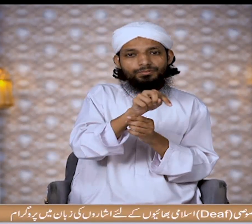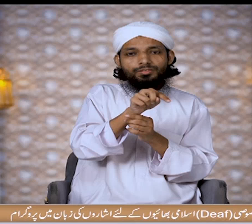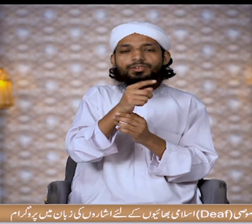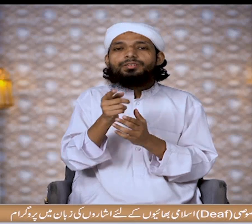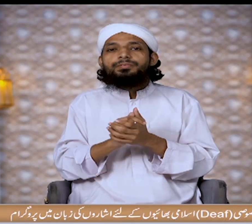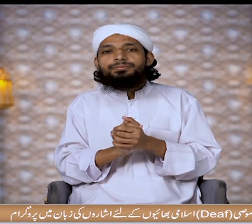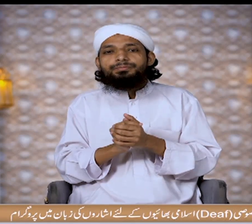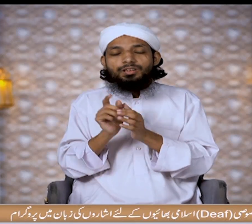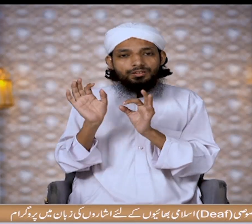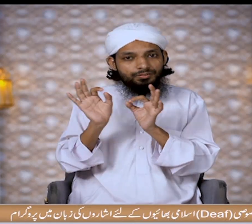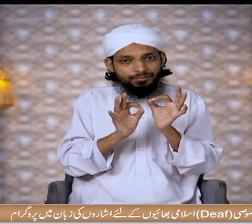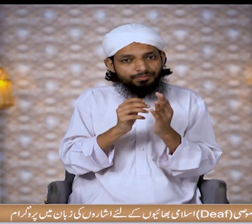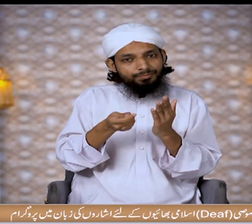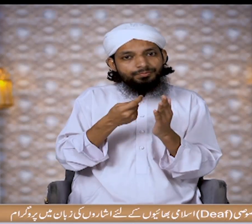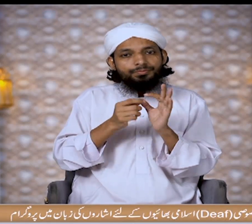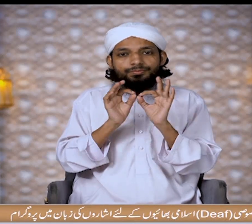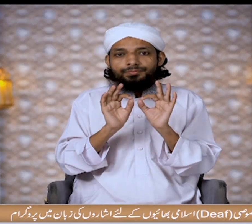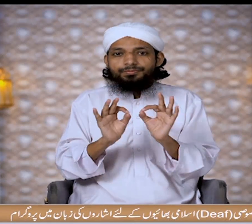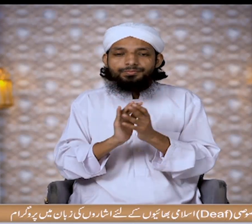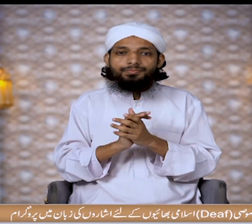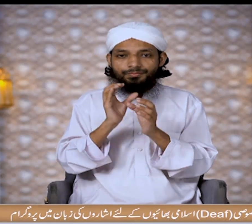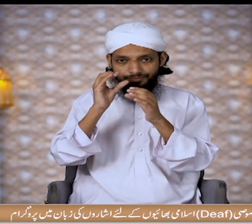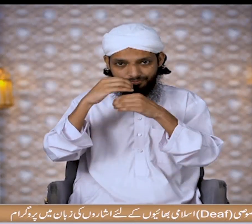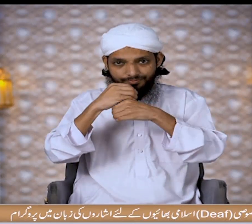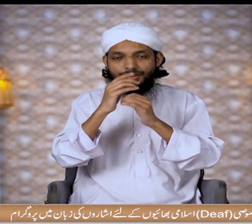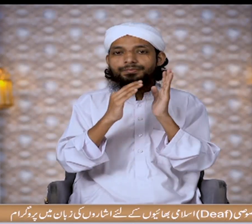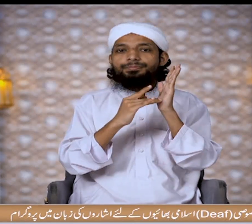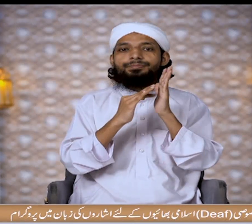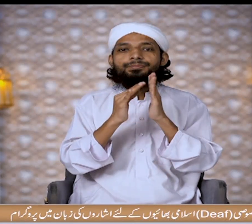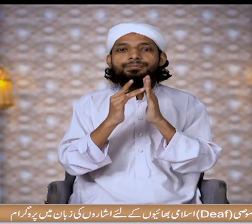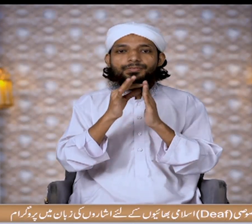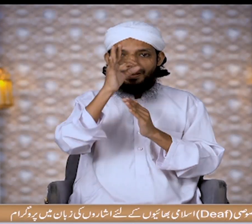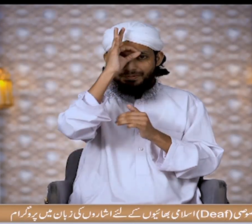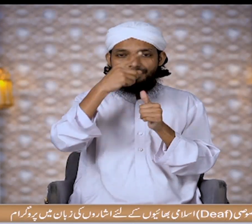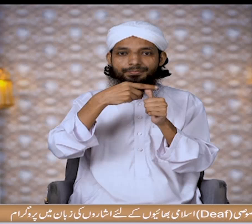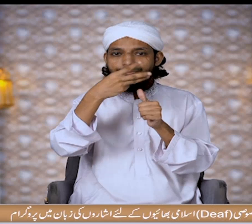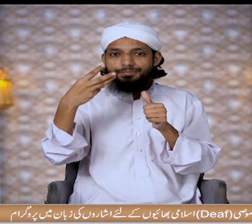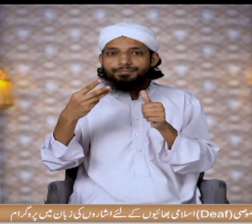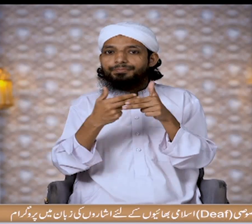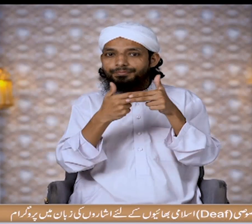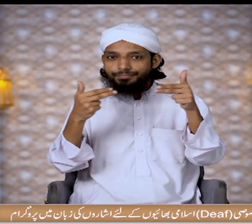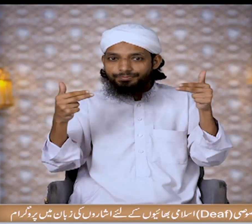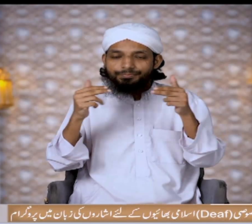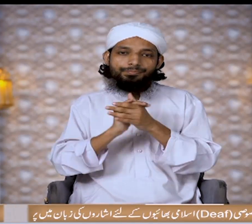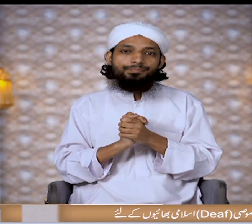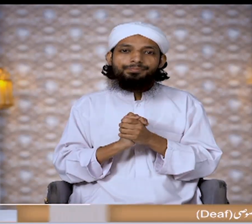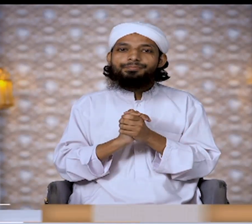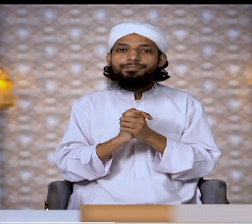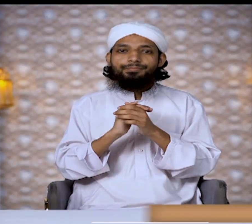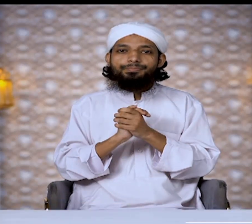موقف اور نظریے کو واضح فرما دیتے۔ آئیے علم سائنس ریاضی کے بارے میں اعلیٰ حضرت رحمۃ اللہ علیہ کی زندگی کے کچھ روشن پہلو کے بارے میں سنتے